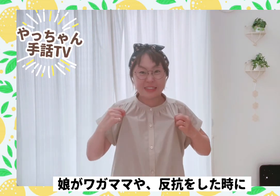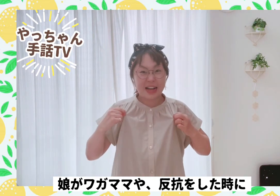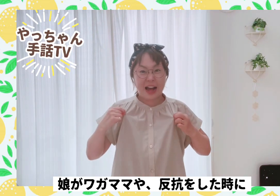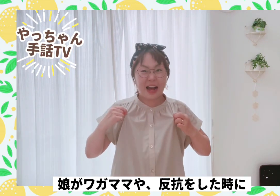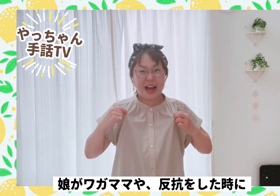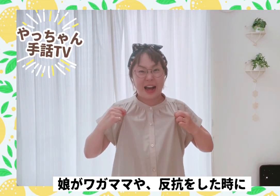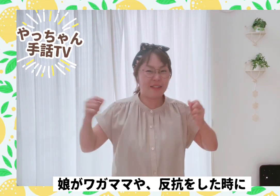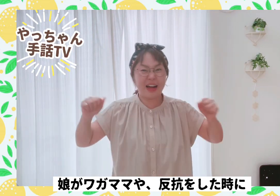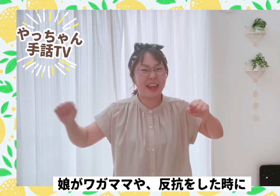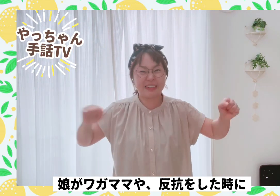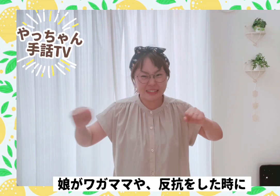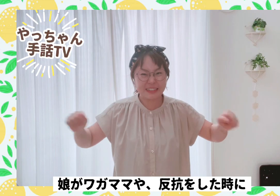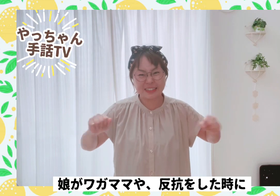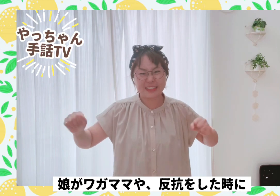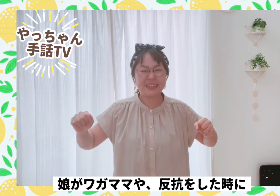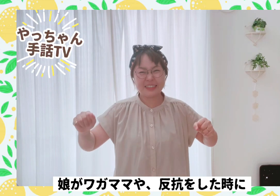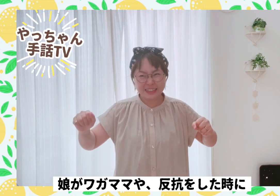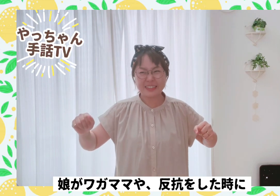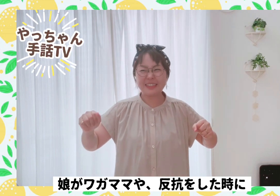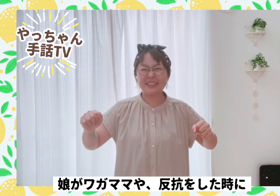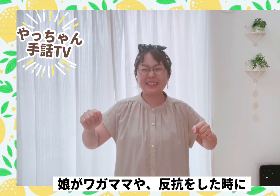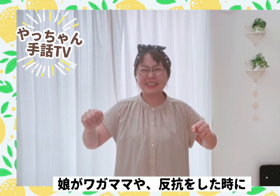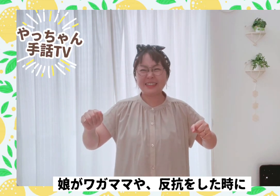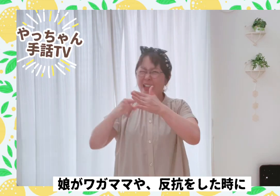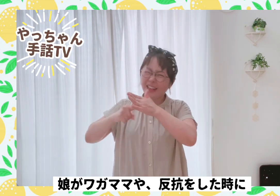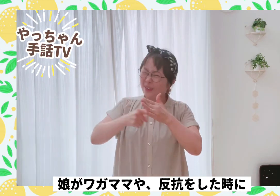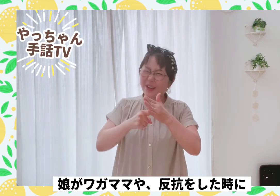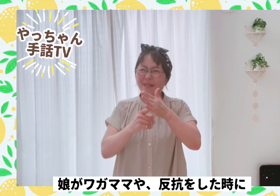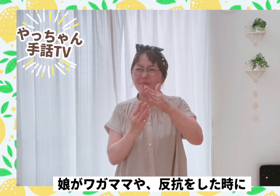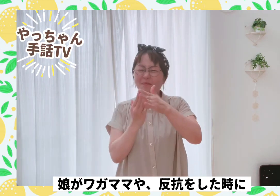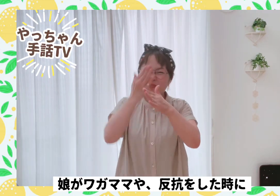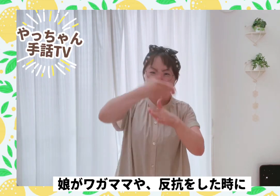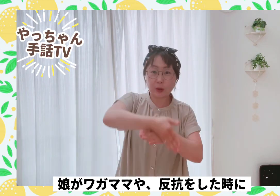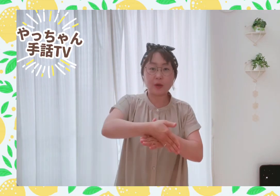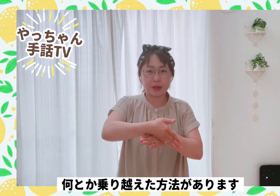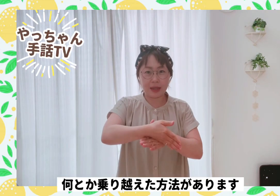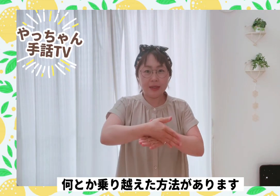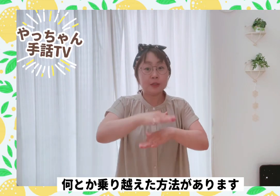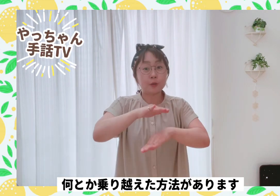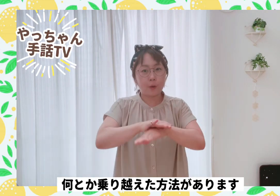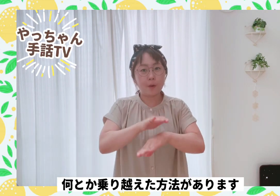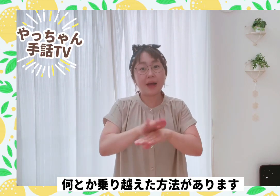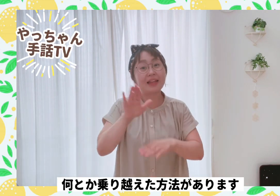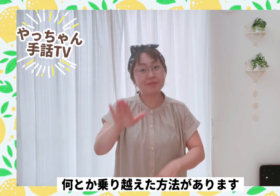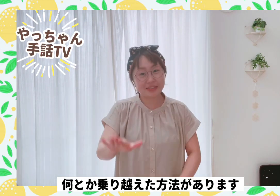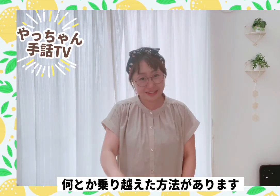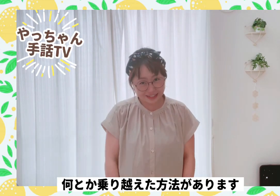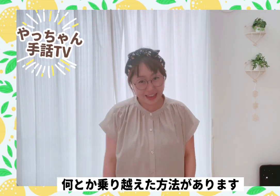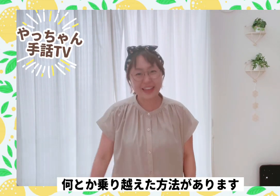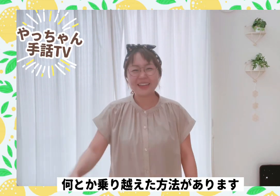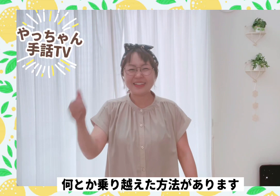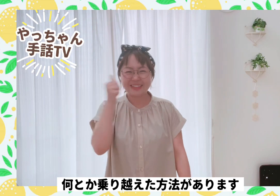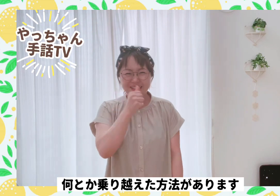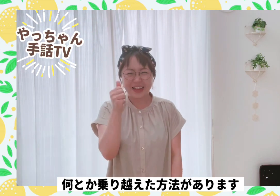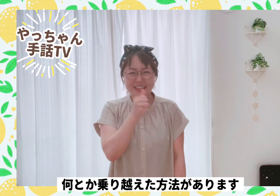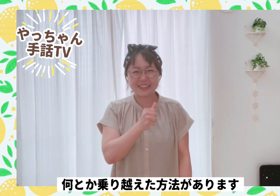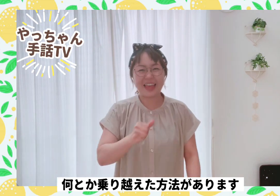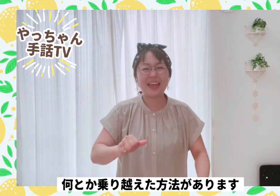いやいやと反抗して暴れてしまった時に、なんとか乗り越えた方法がありますので